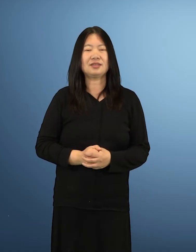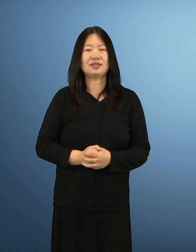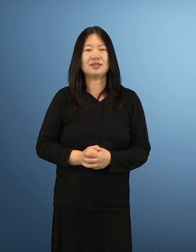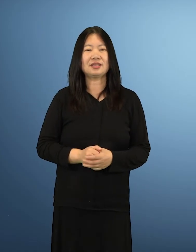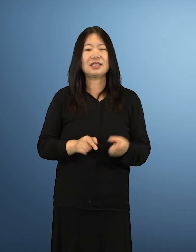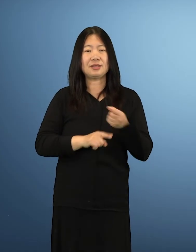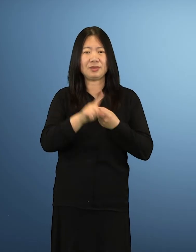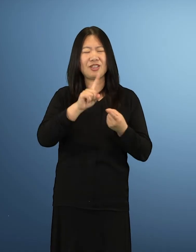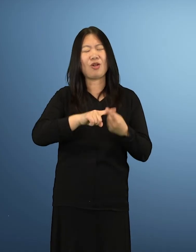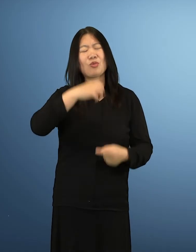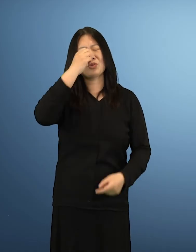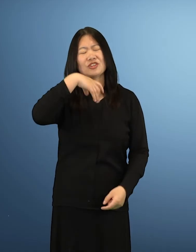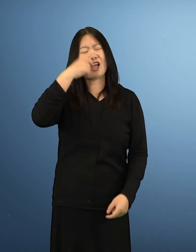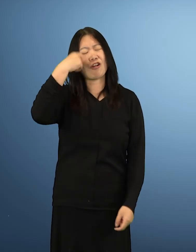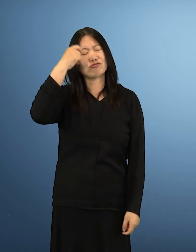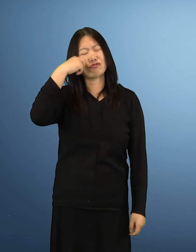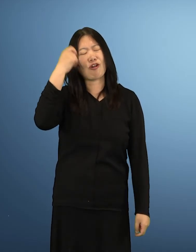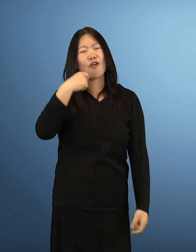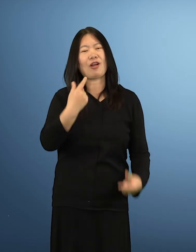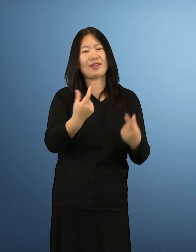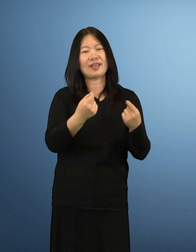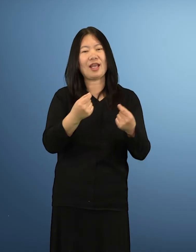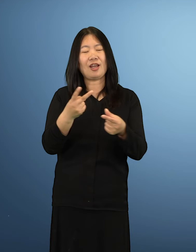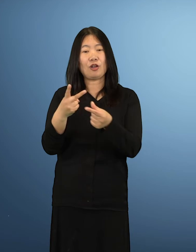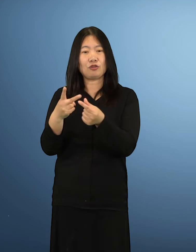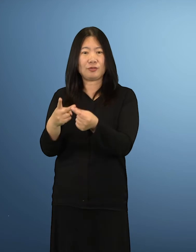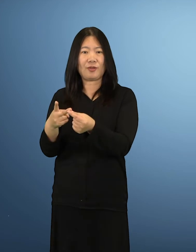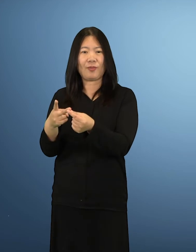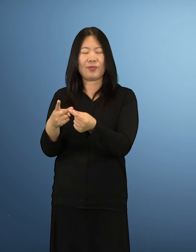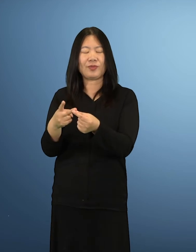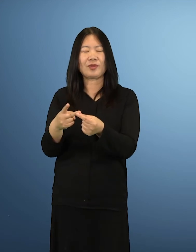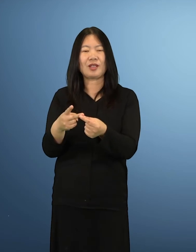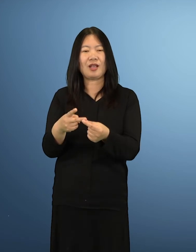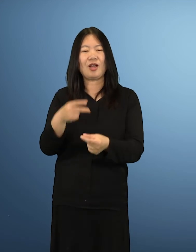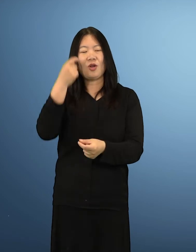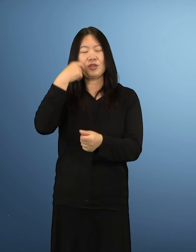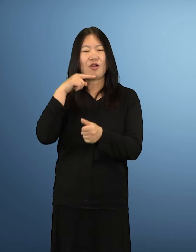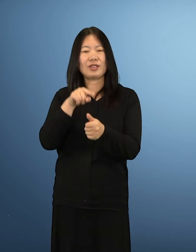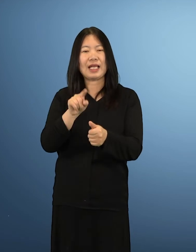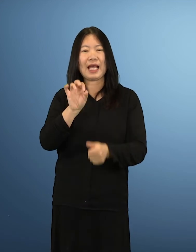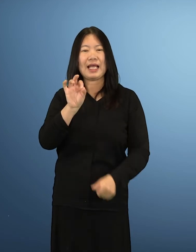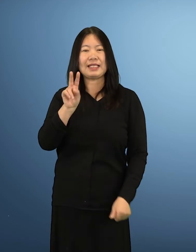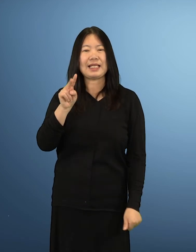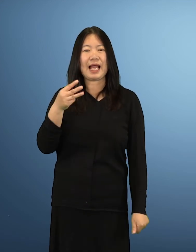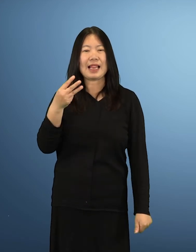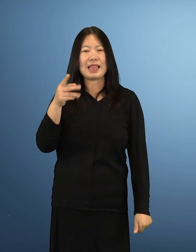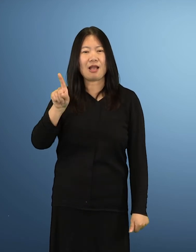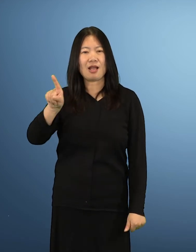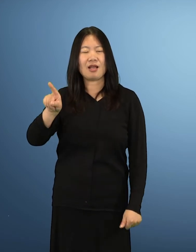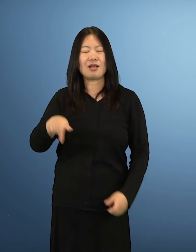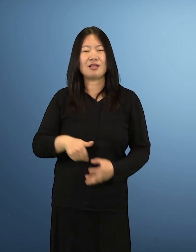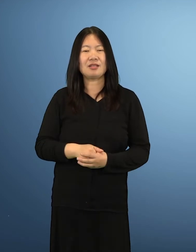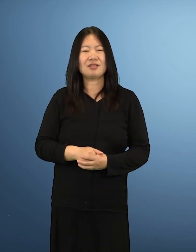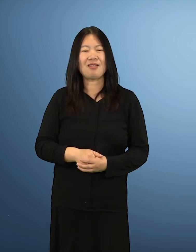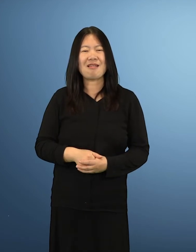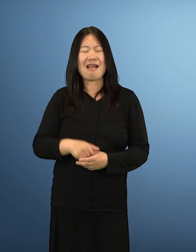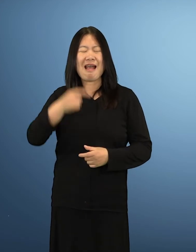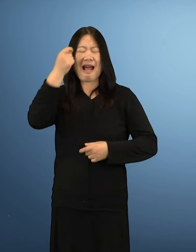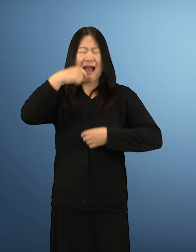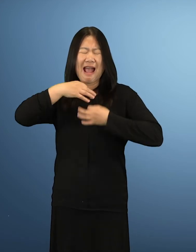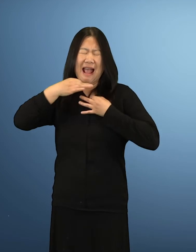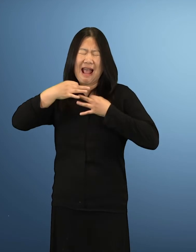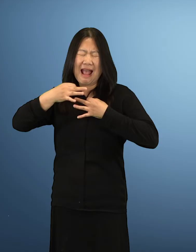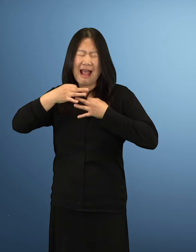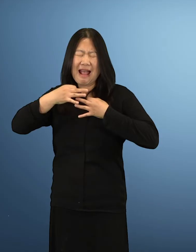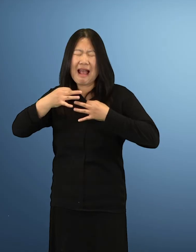그대로 우는 거예요. 그냥 우는 거. 그러나 뒤에 울지어다, 얄랄은 울부짖는 걸